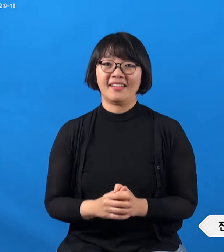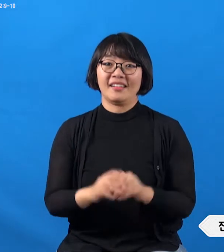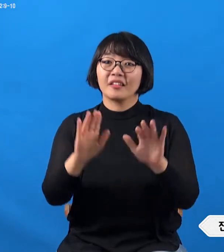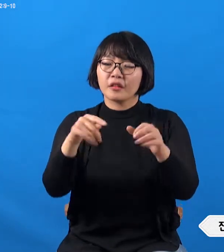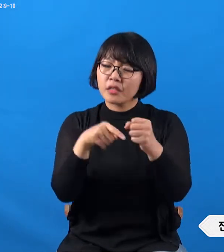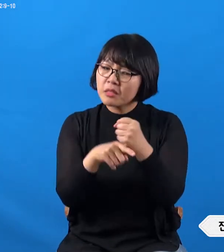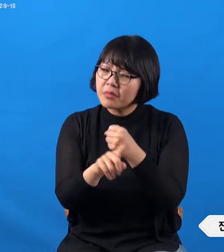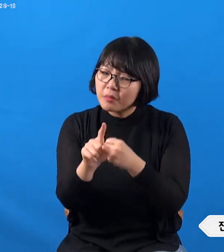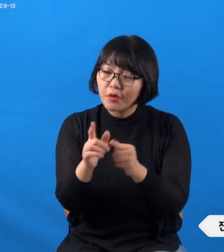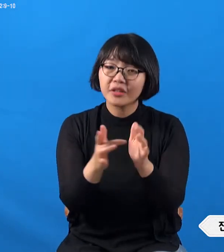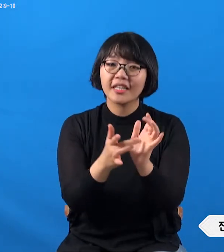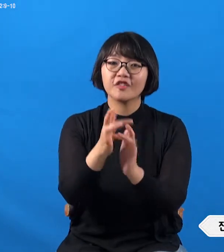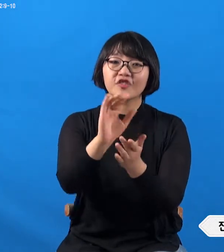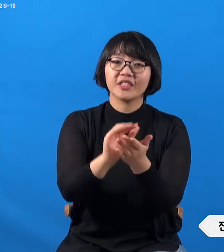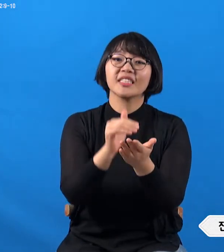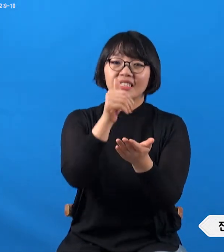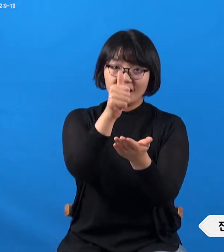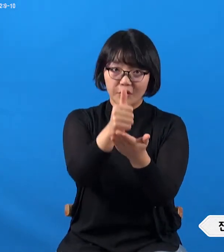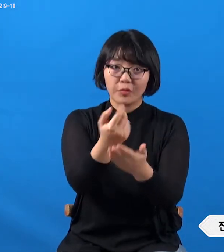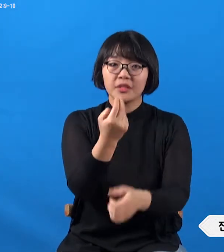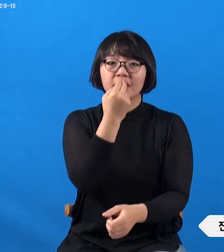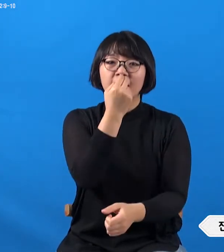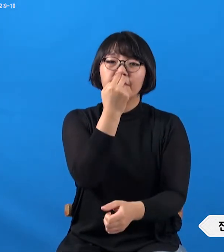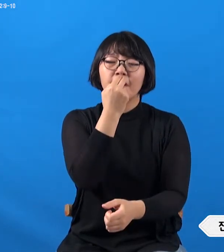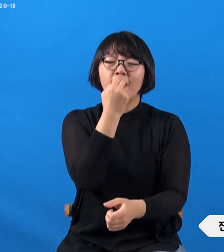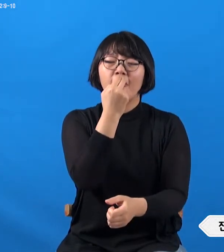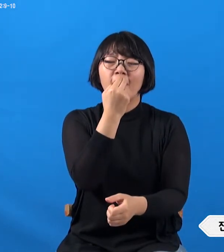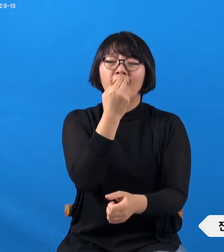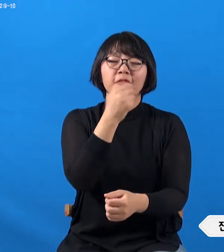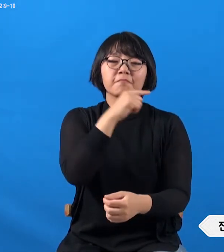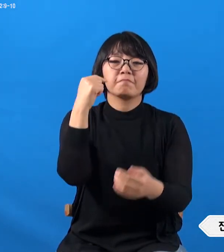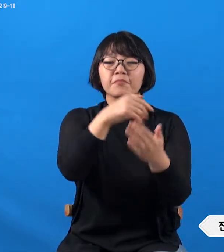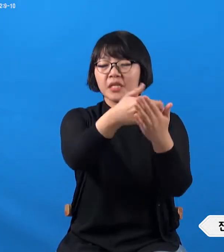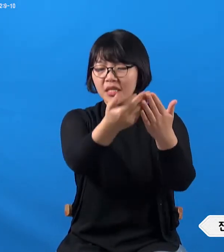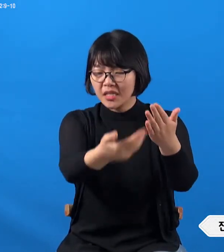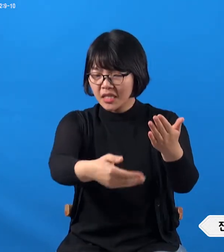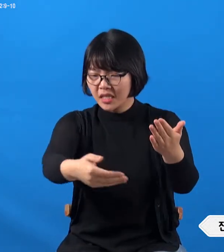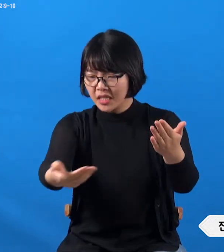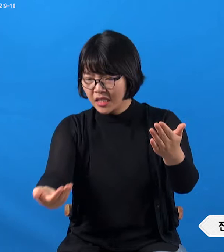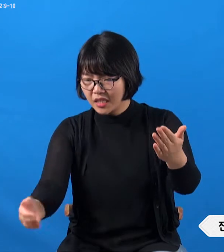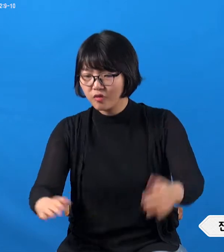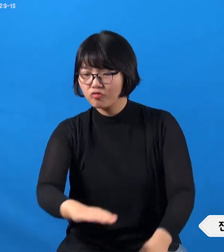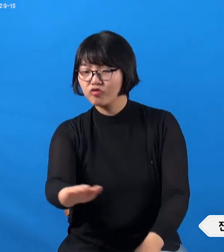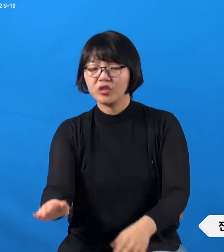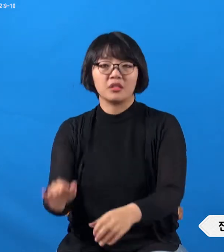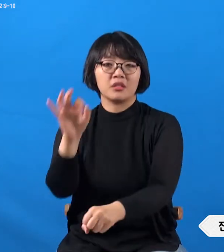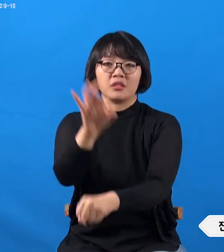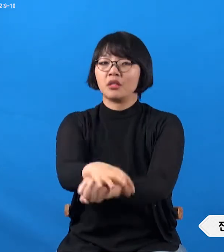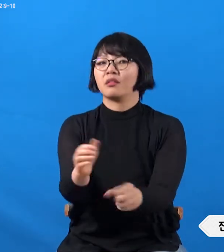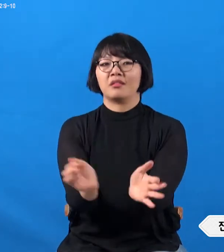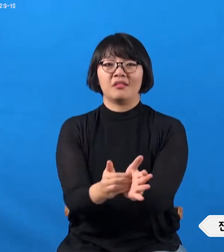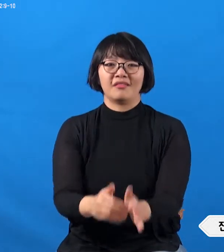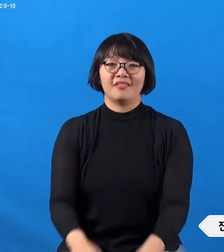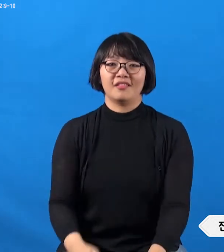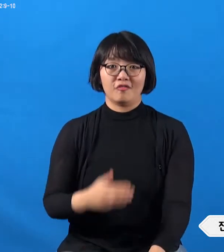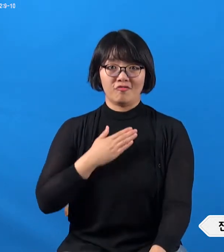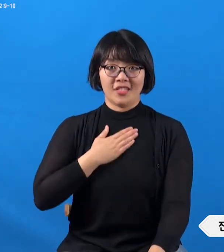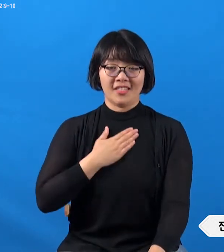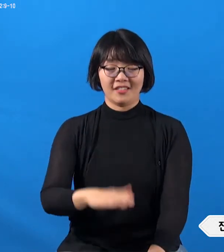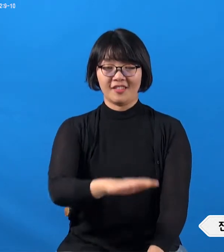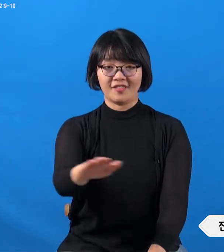바로 예수 그리스도께서 생명을 주셨습니다. 십자가에 죽으셨습니다. 우리를 향해 다